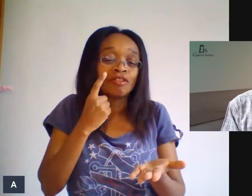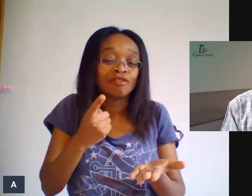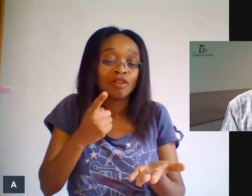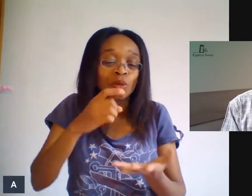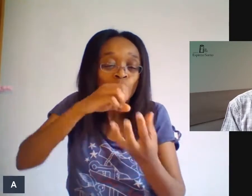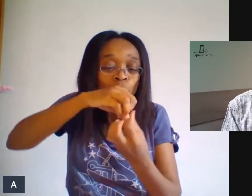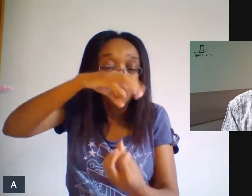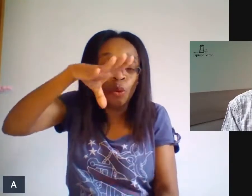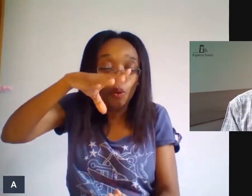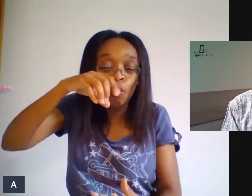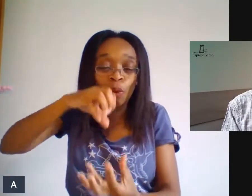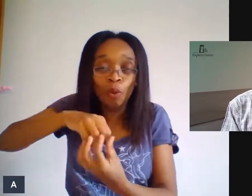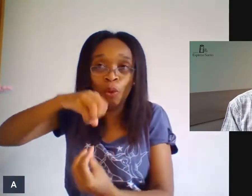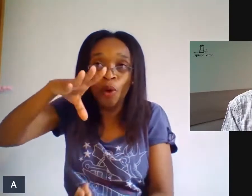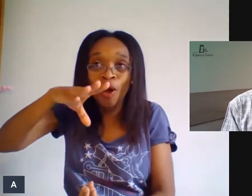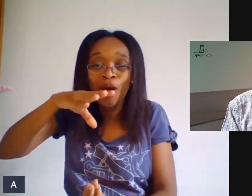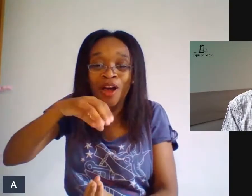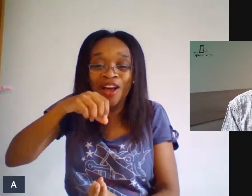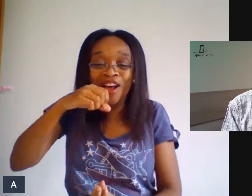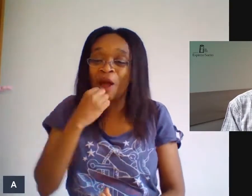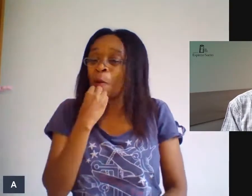era muito bom.